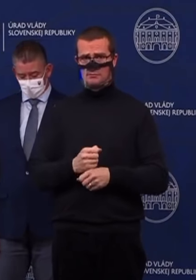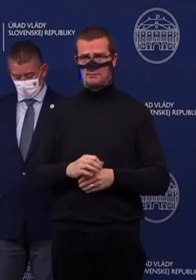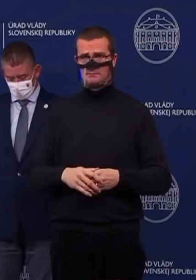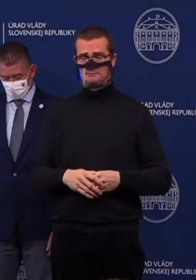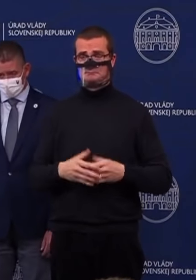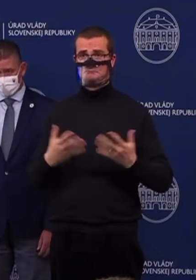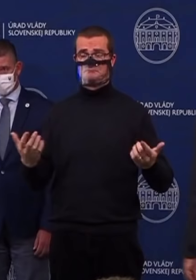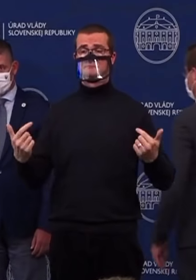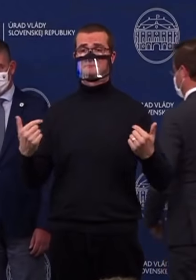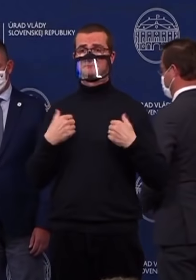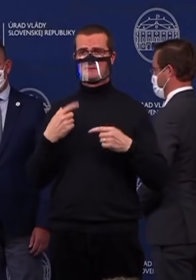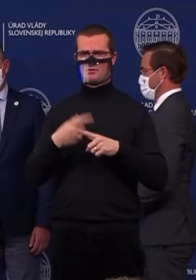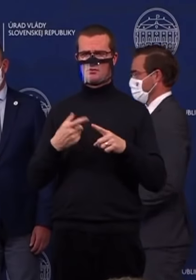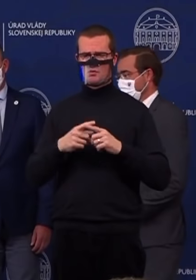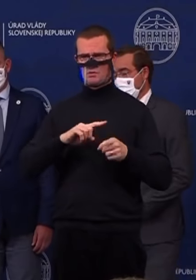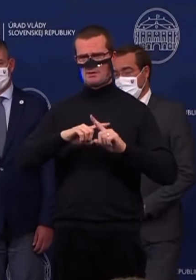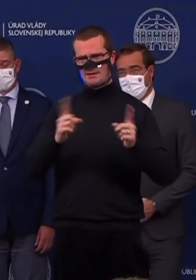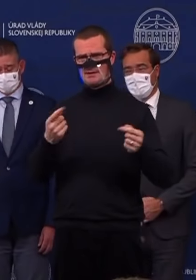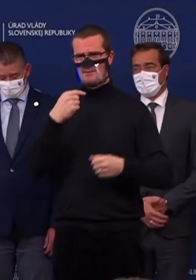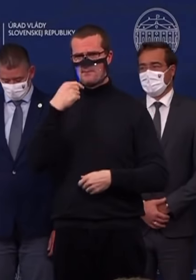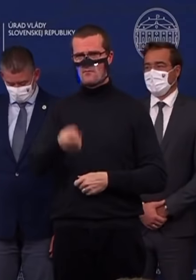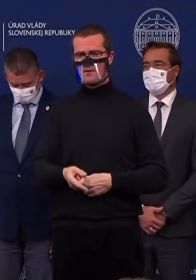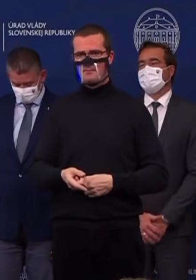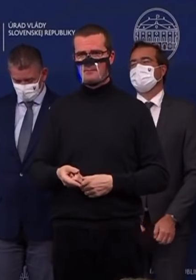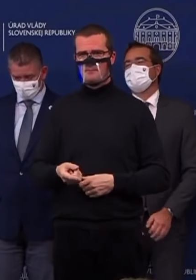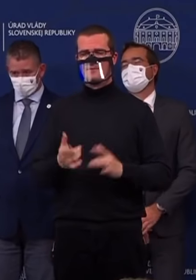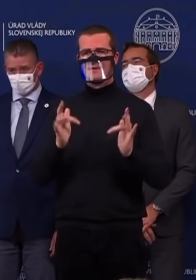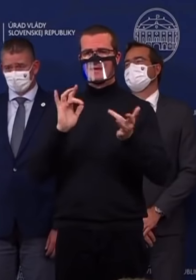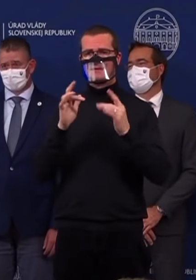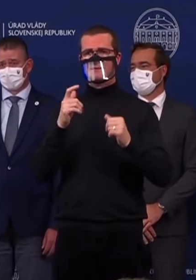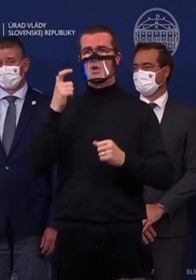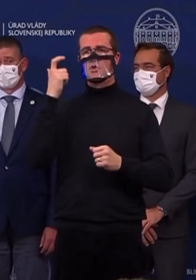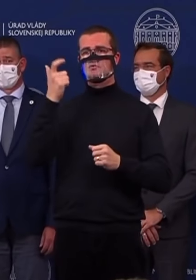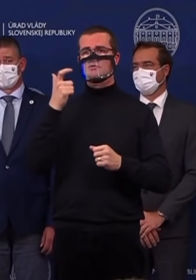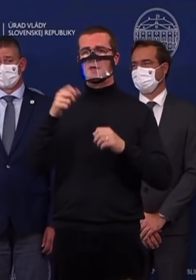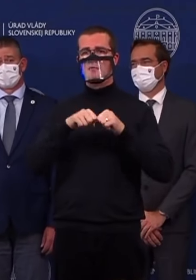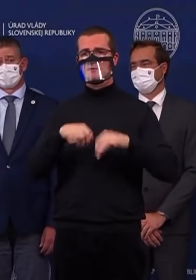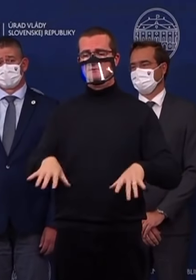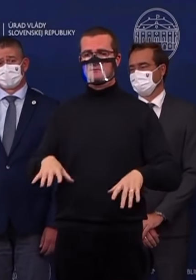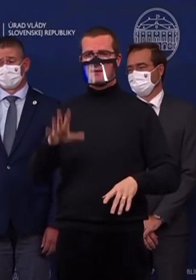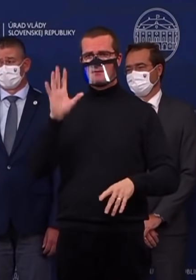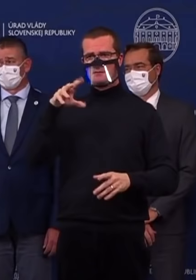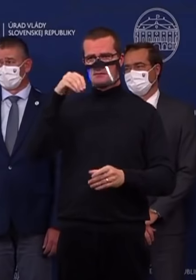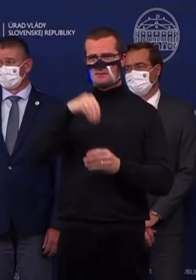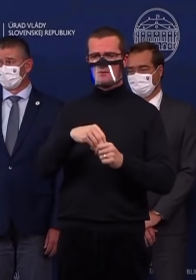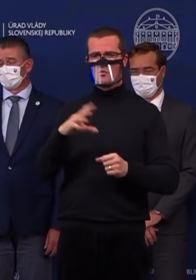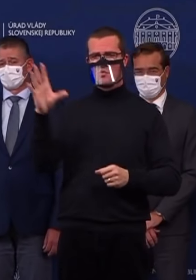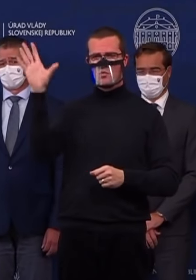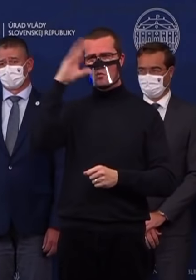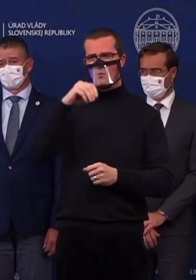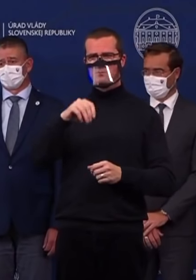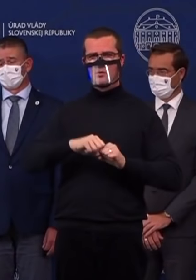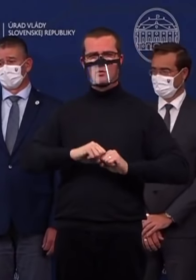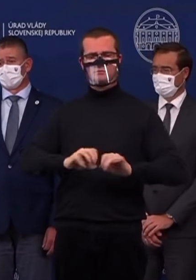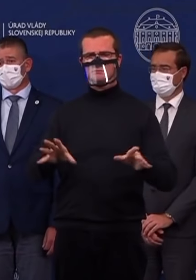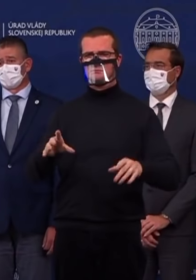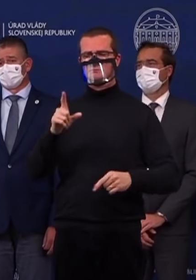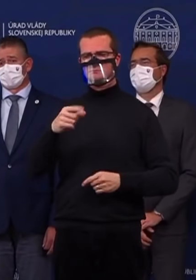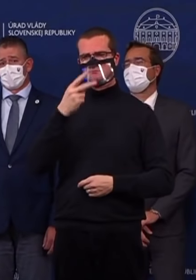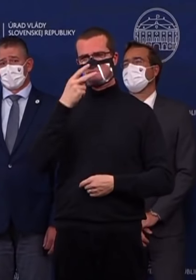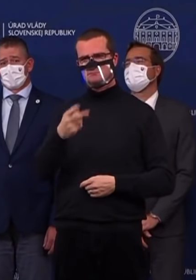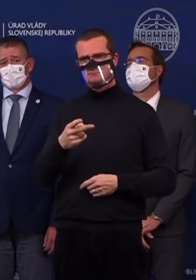Čiže ja by som to povedal inými slovami, internet a sociálne siete znesú všetko. Aj rôzne bludy, ako napríklad ja som